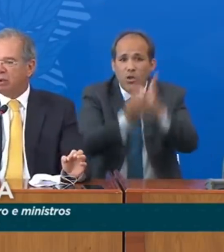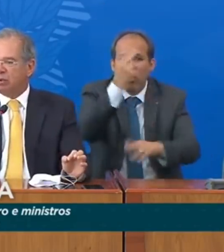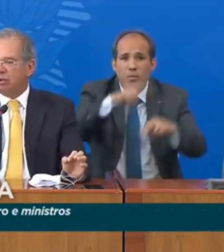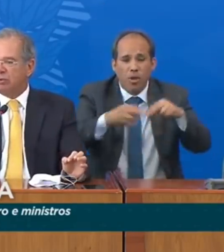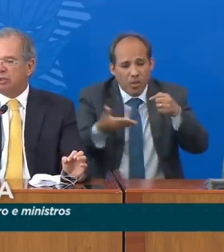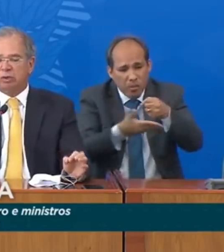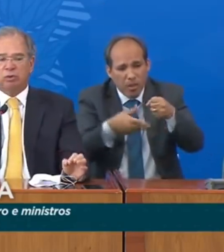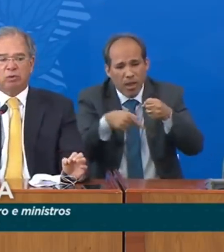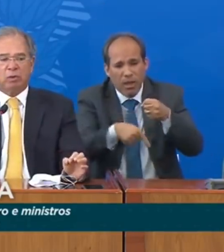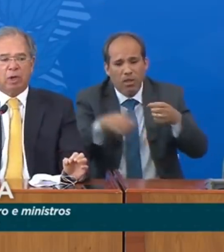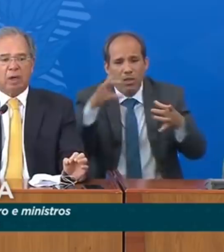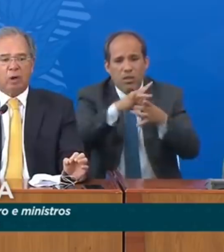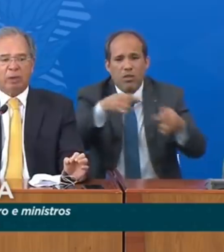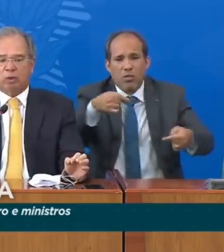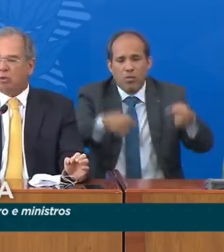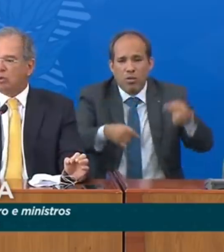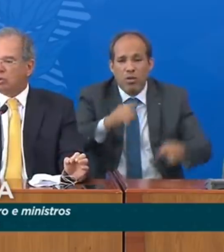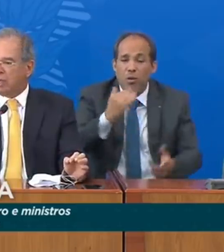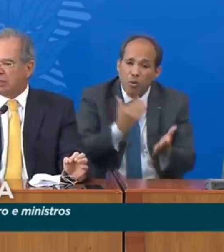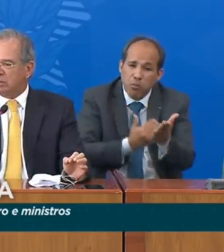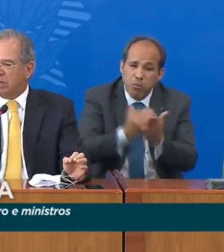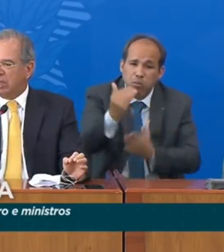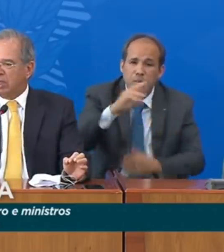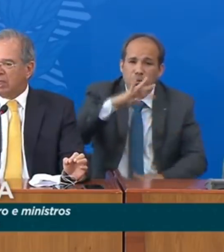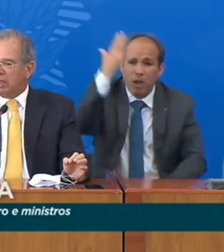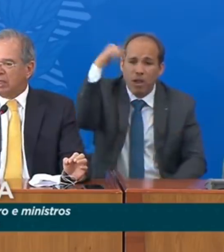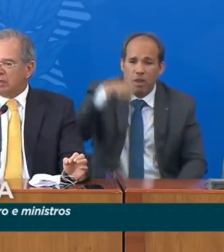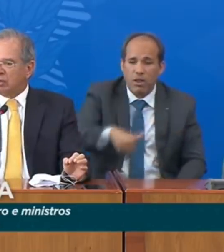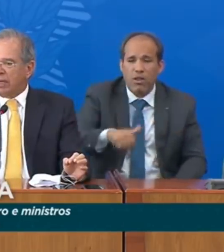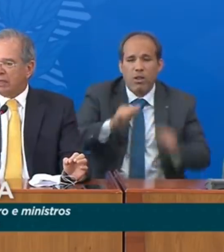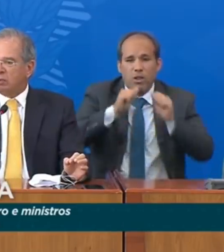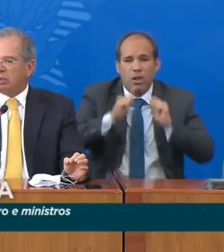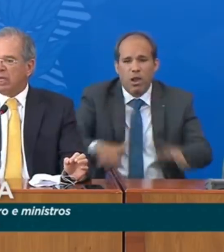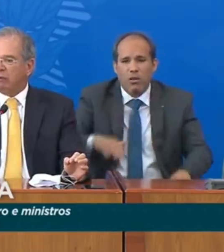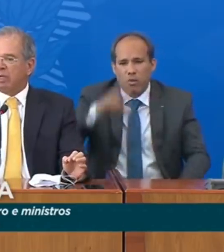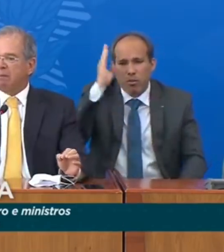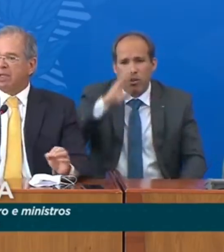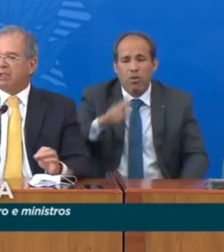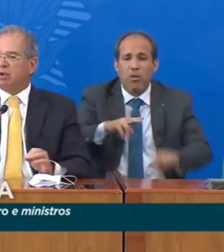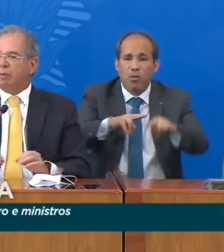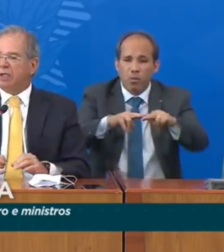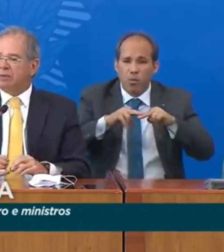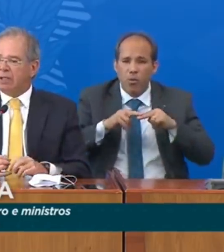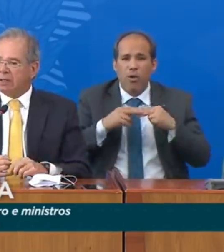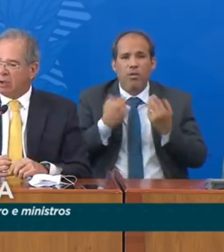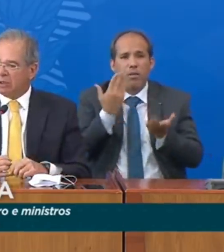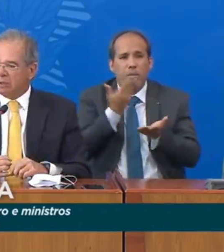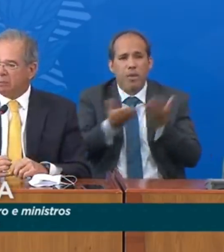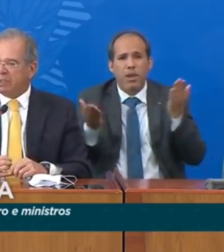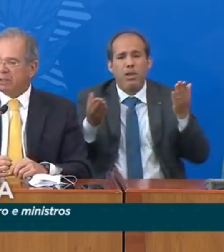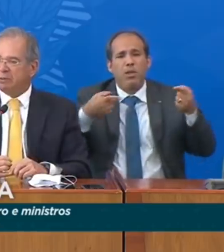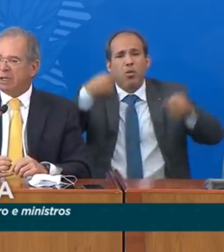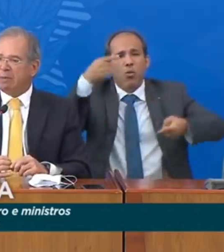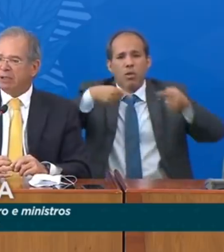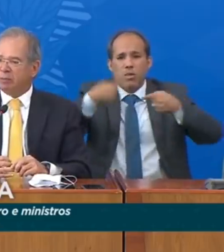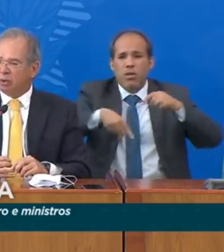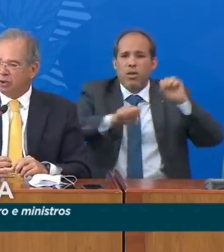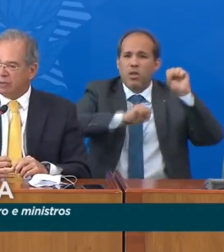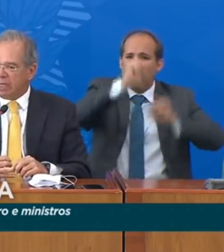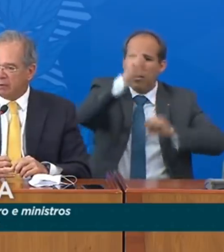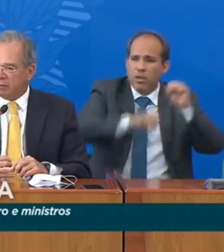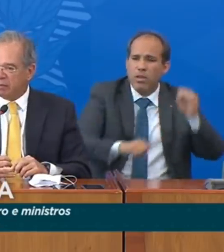sistema produtivo. Isso aumentou o custo do Brasil. Isso é responsável pela perda de competitividade de nossas empresas, pela